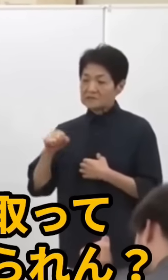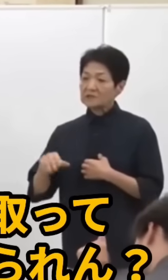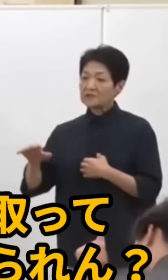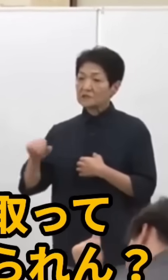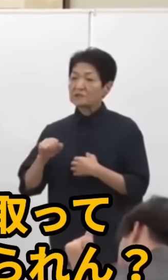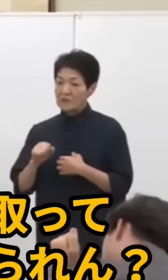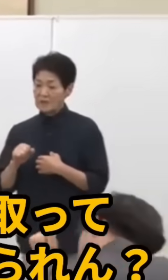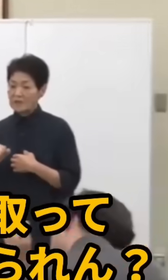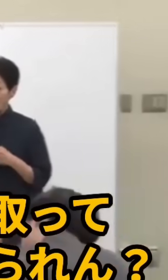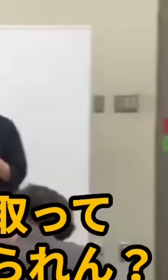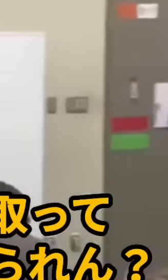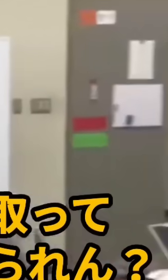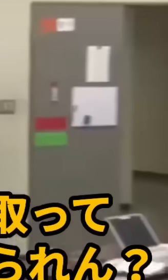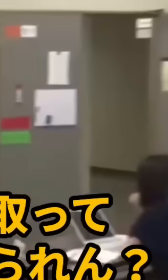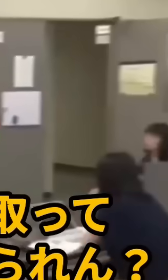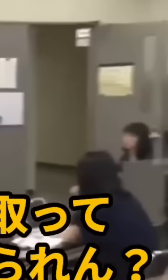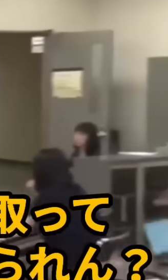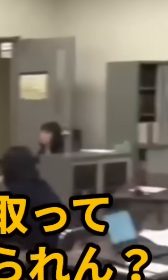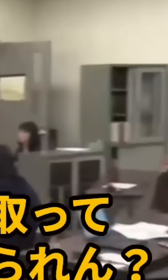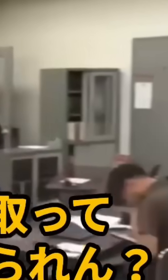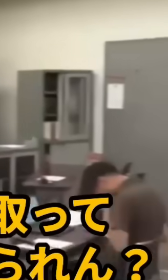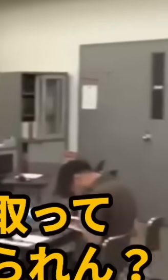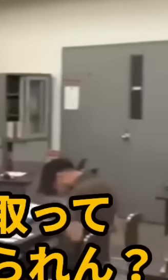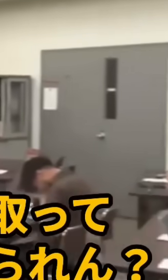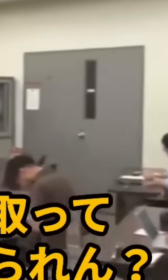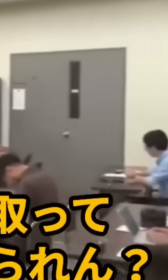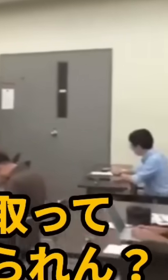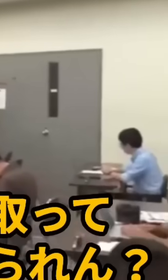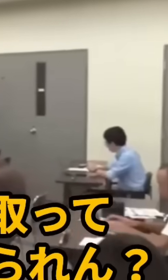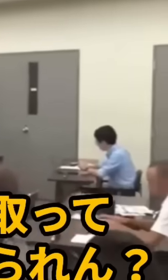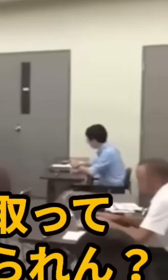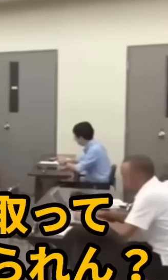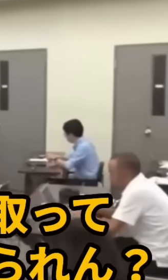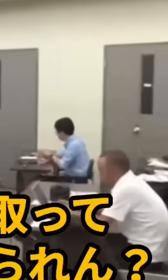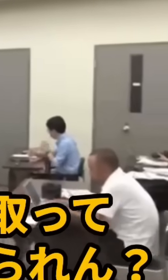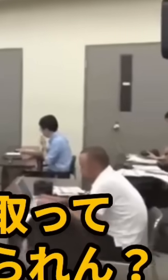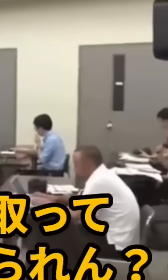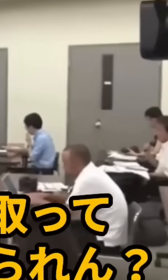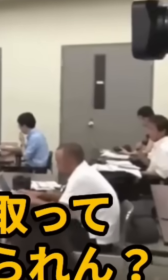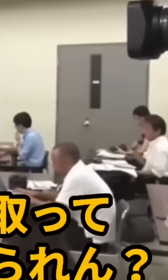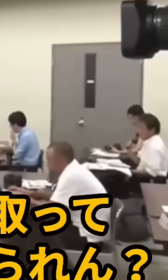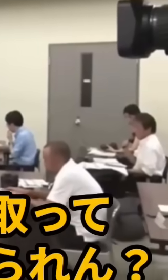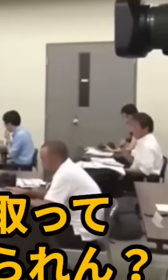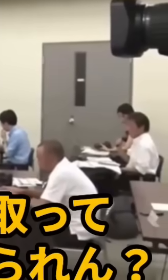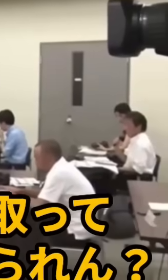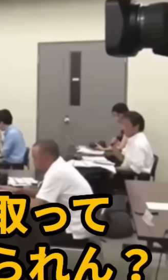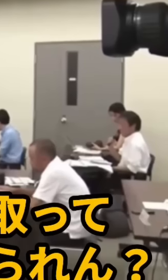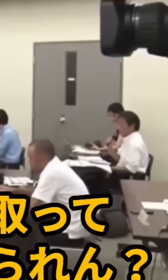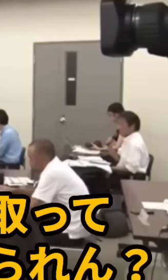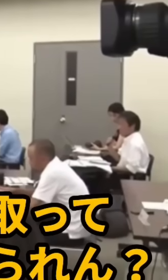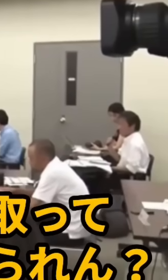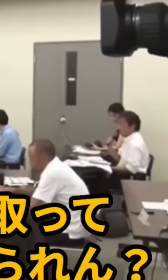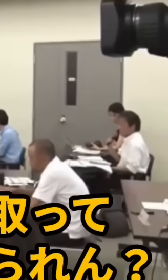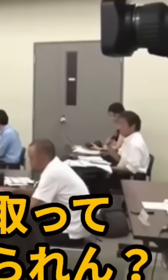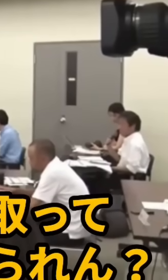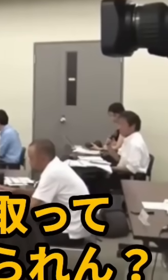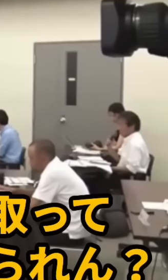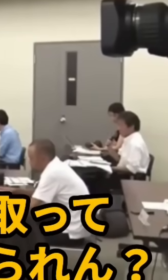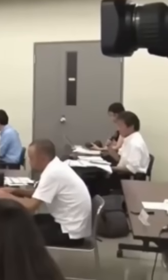でオンラインの合法化の動きがあって、そちらに行ってしまうんじゃないかと、そういう懸念のされ方もしているんです